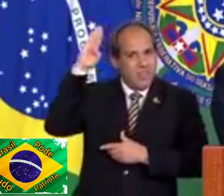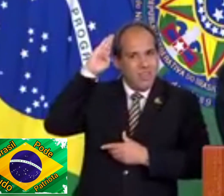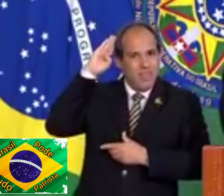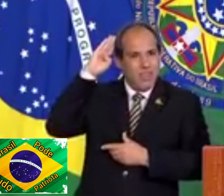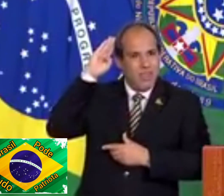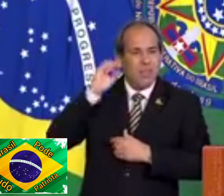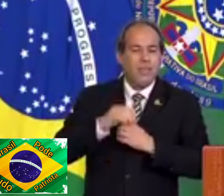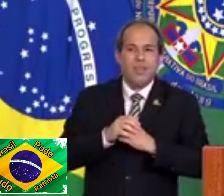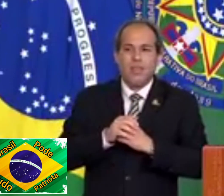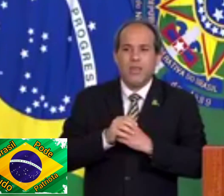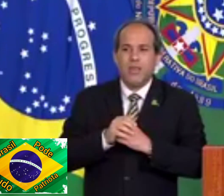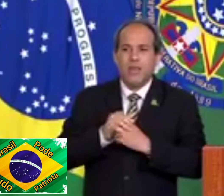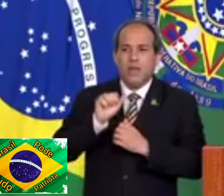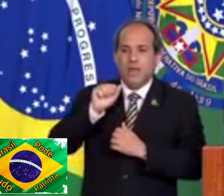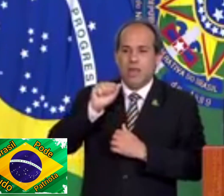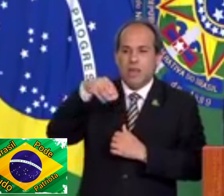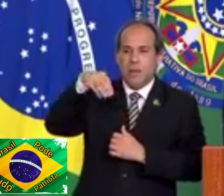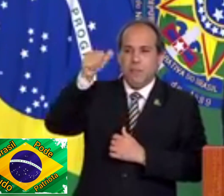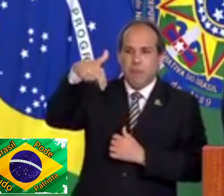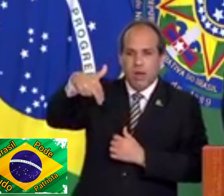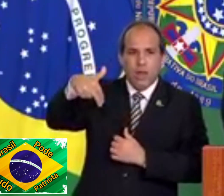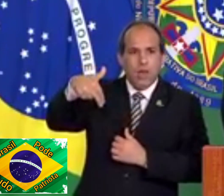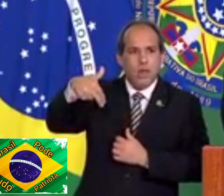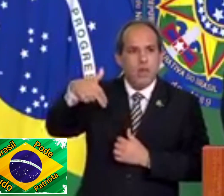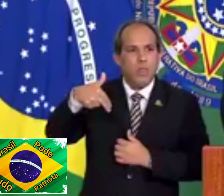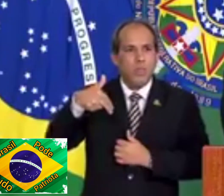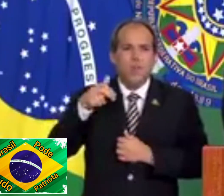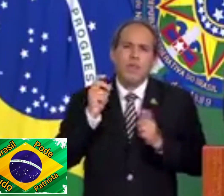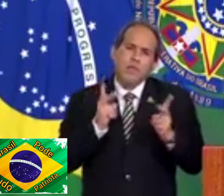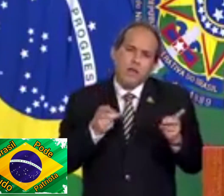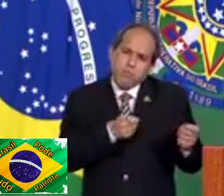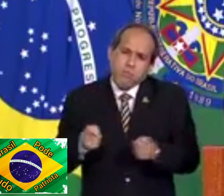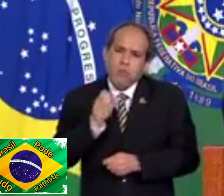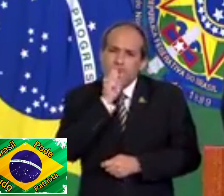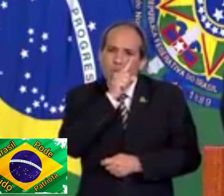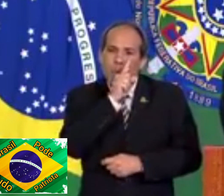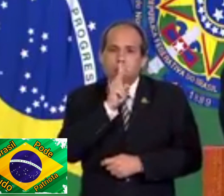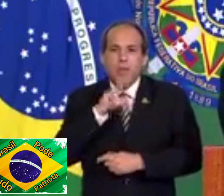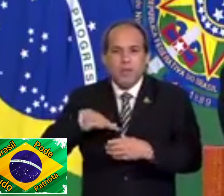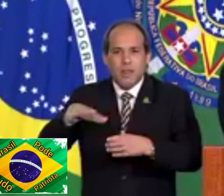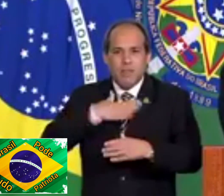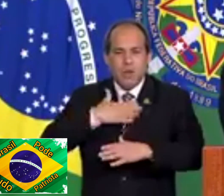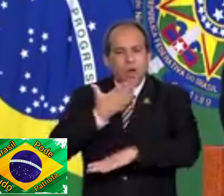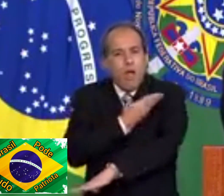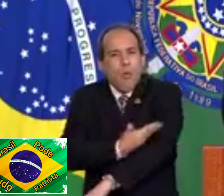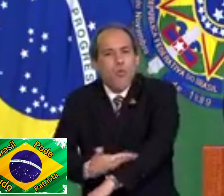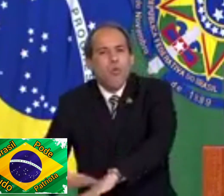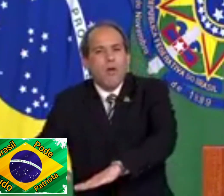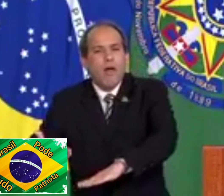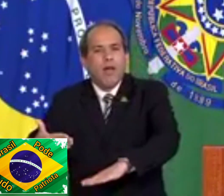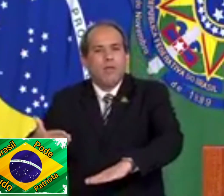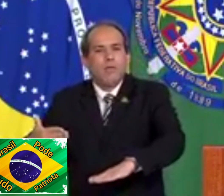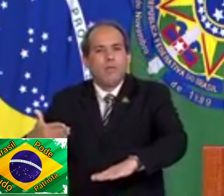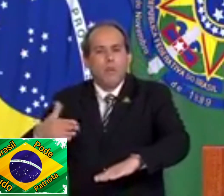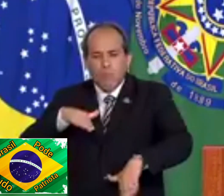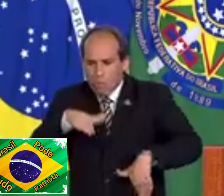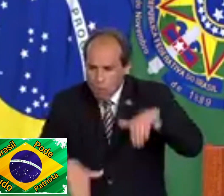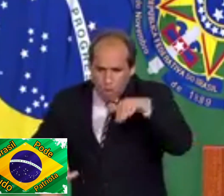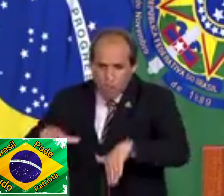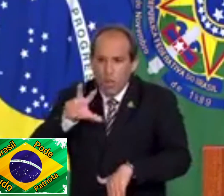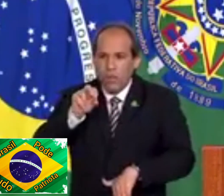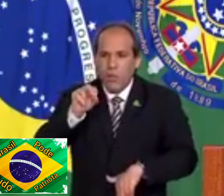semana, uma das atividades minhas, além de jogar uma pelada, era fazer 50 metros na piscina,